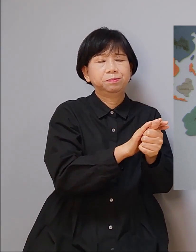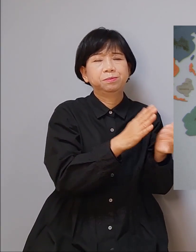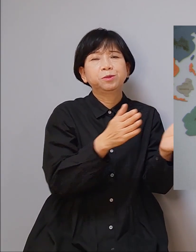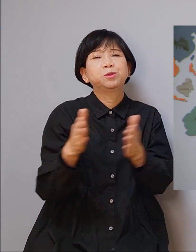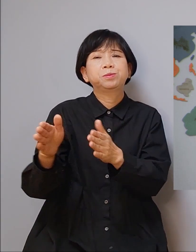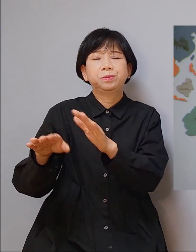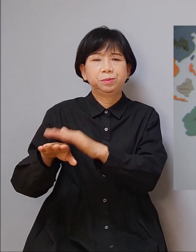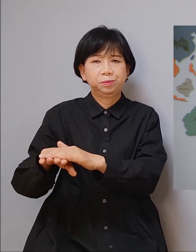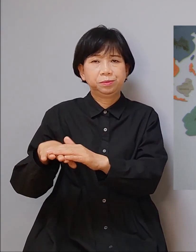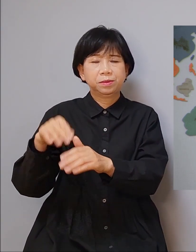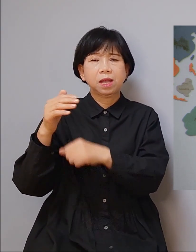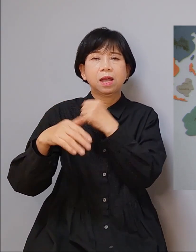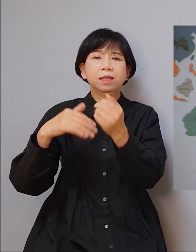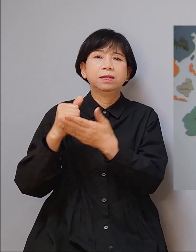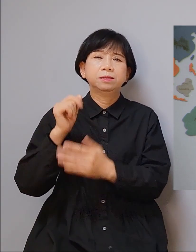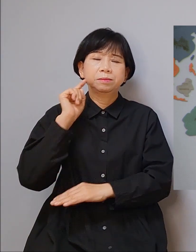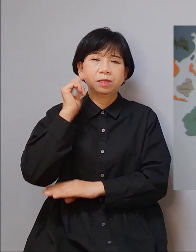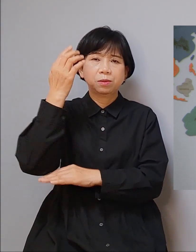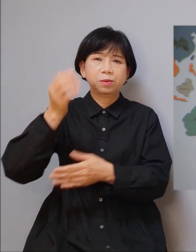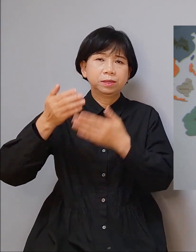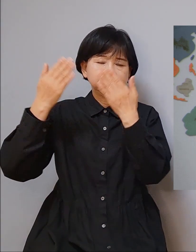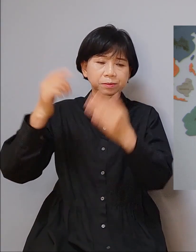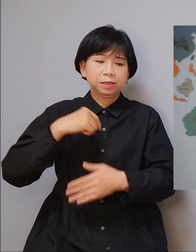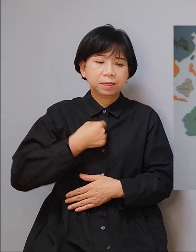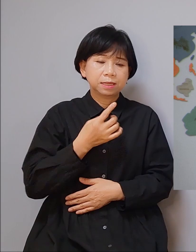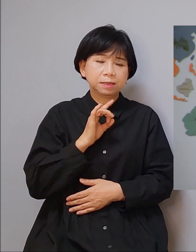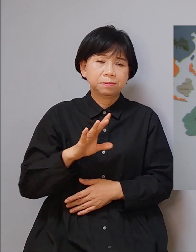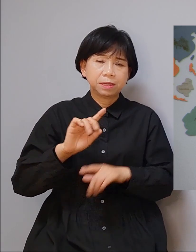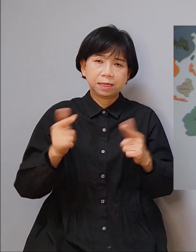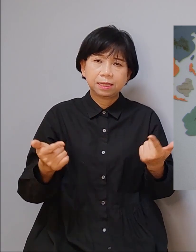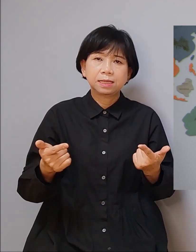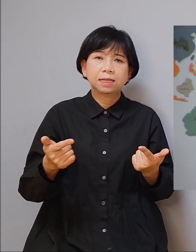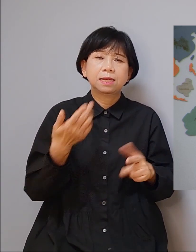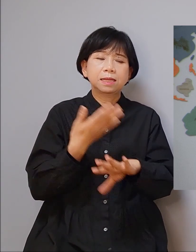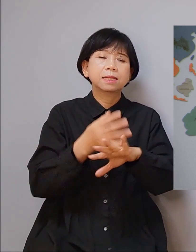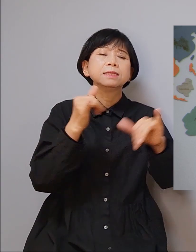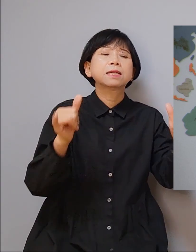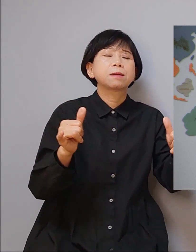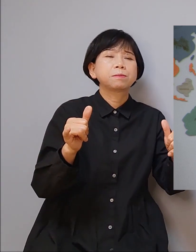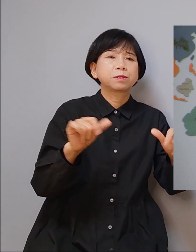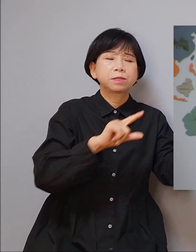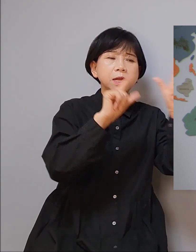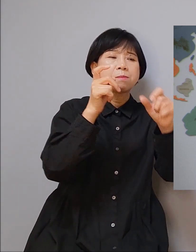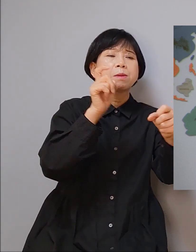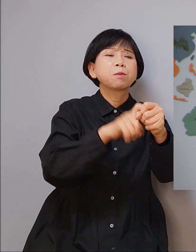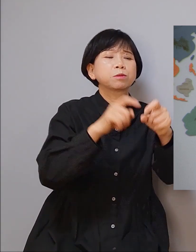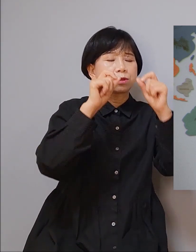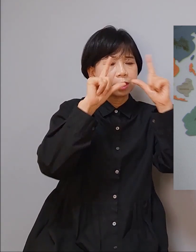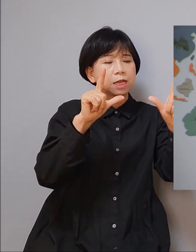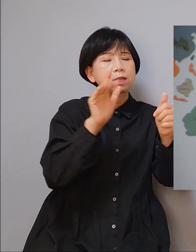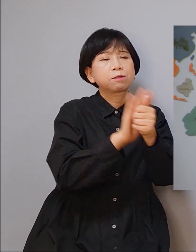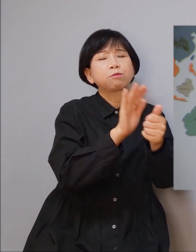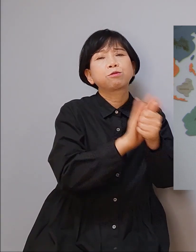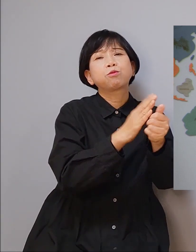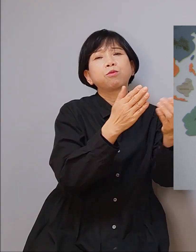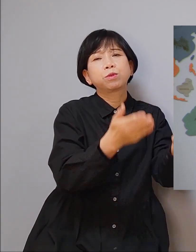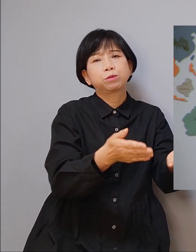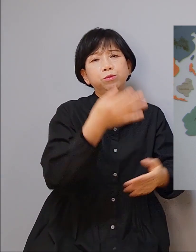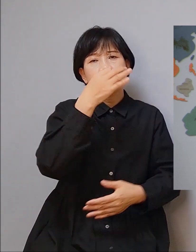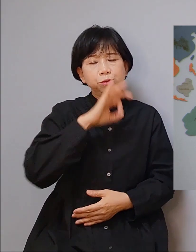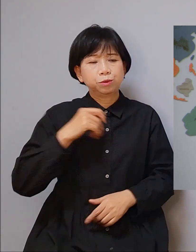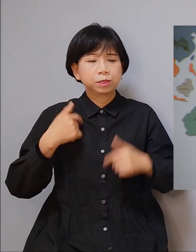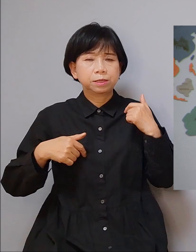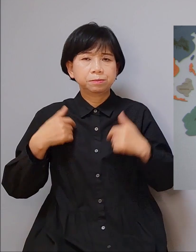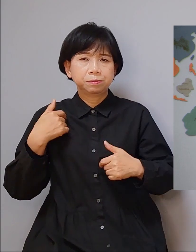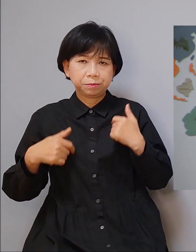하나님께 영광을 돌리십시오. 우리 자신뿐만 아니라 다른 사람들에게도 삶의 목적을 깨닫도록 도우시고 유익과